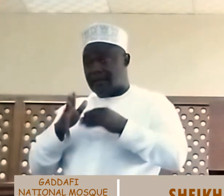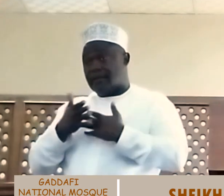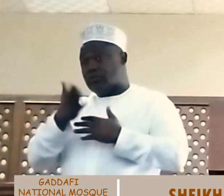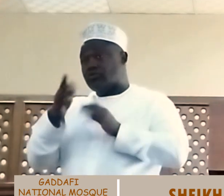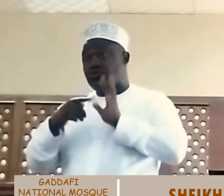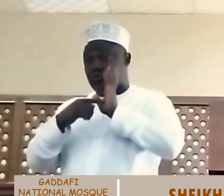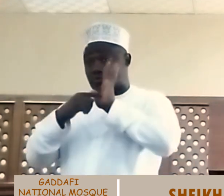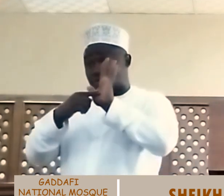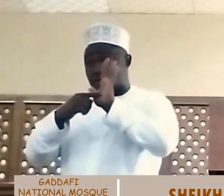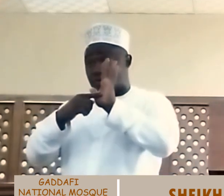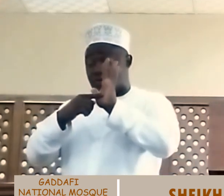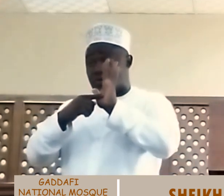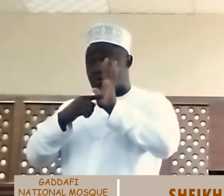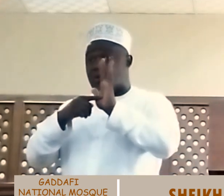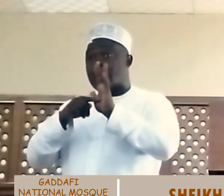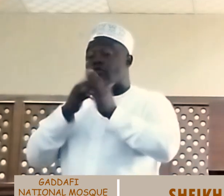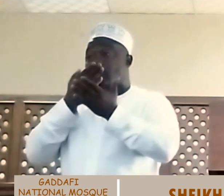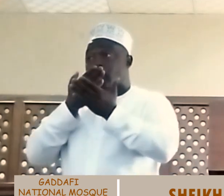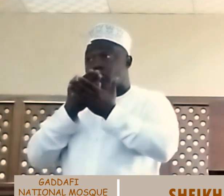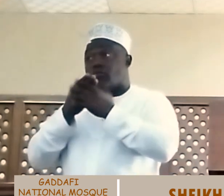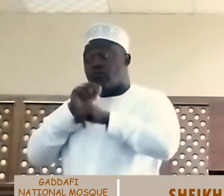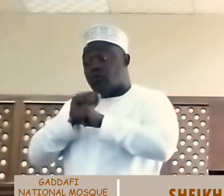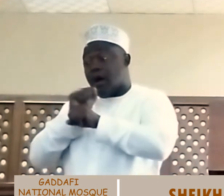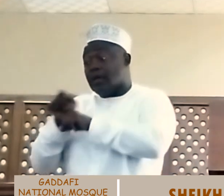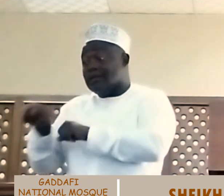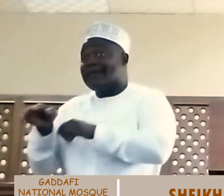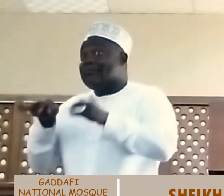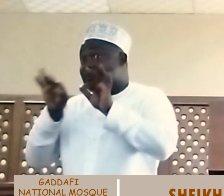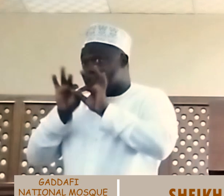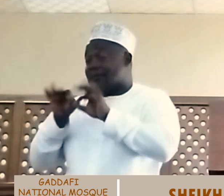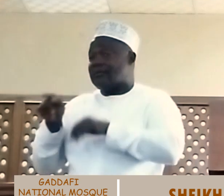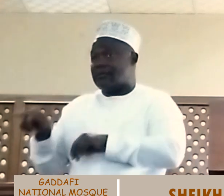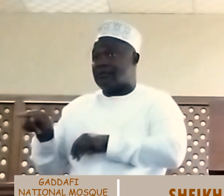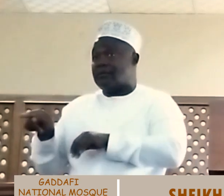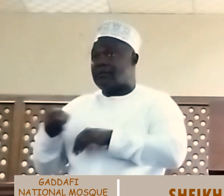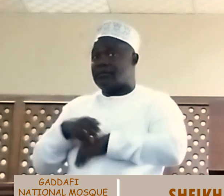okubalaga nti okumanya nga omukululo kikulu,